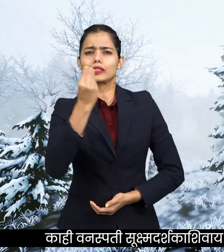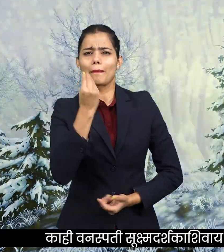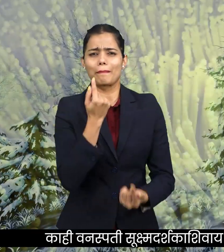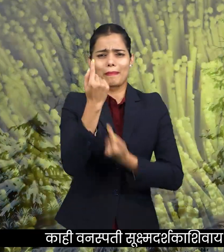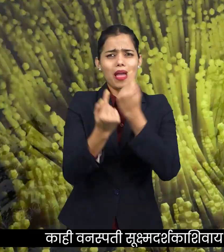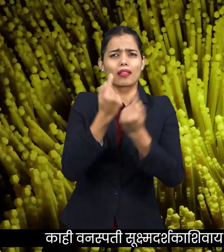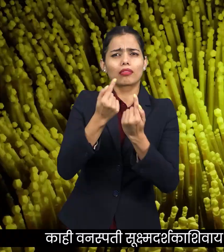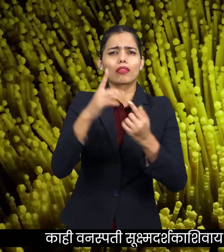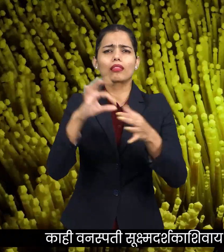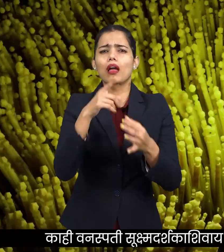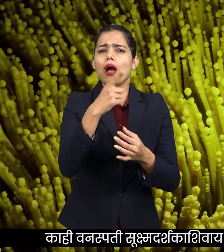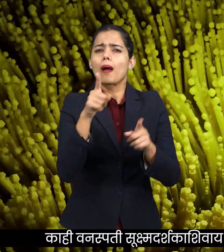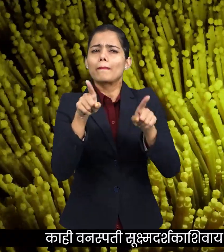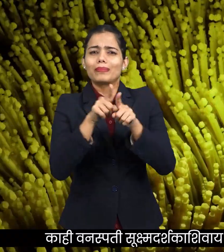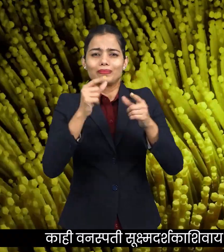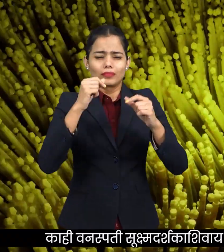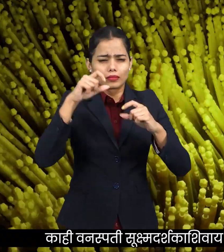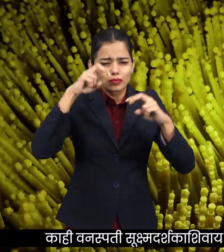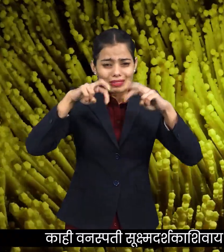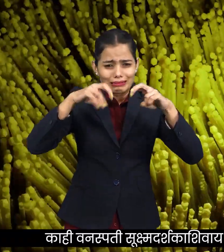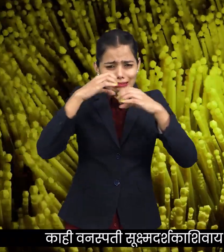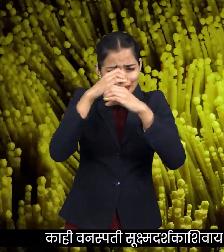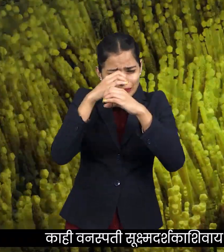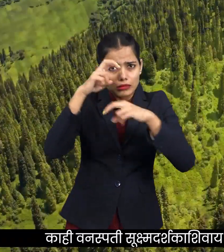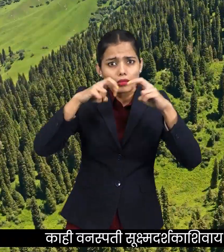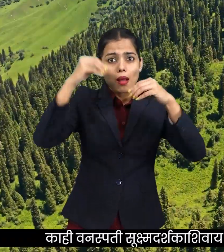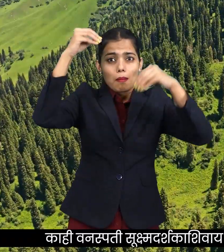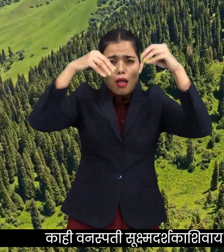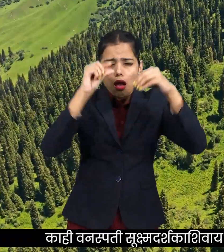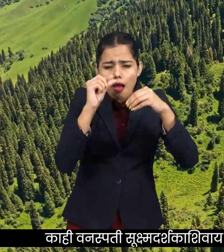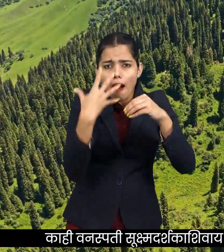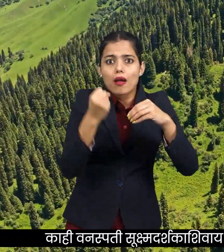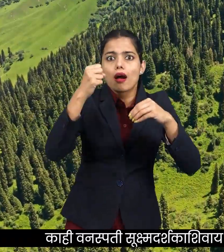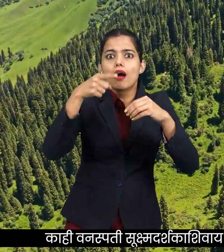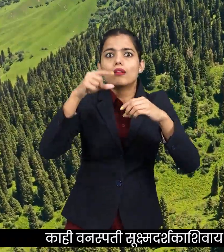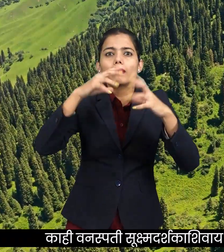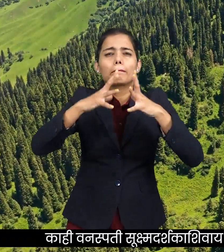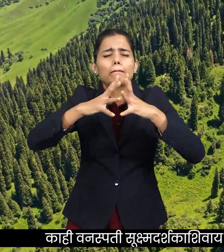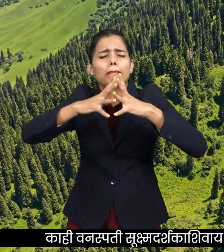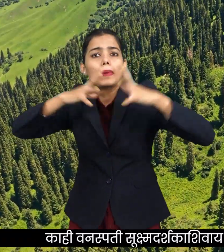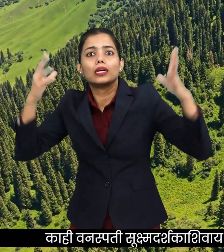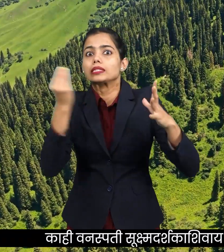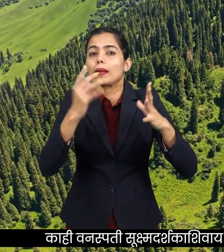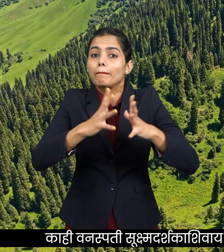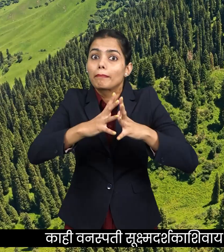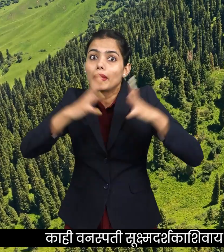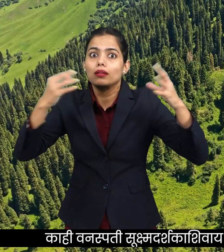काही वनस्पती सूक्ष्मदर्शकाशिवाय दिसू शकत नाही, तर काही प्रचंड आहेत.